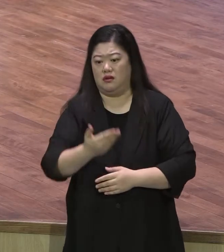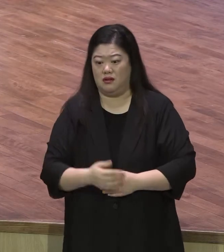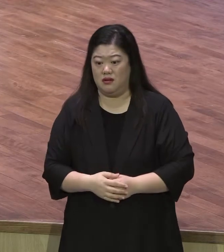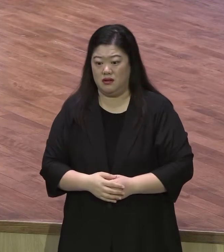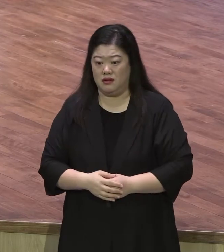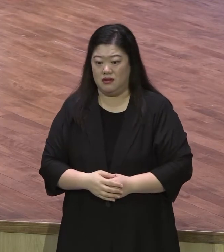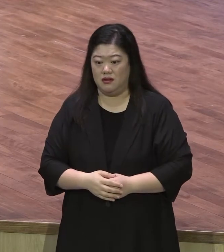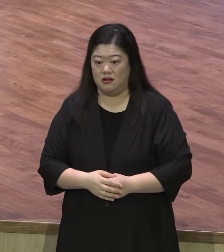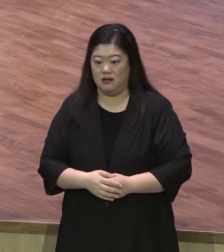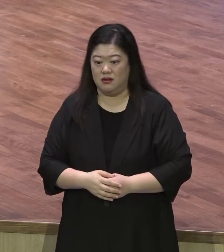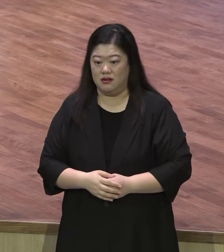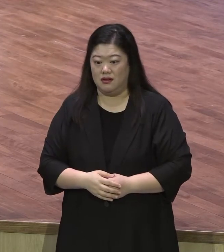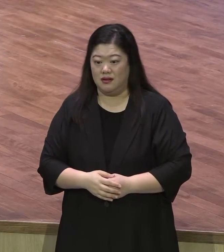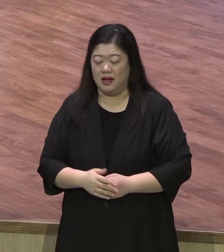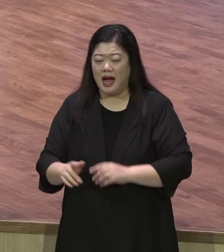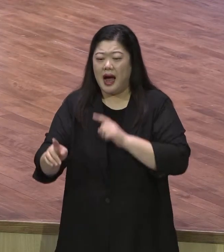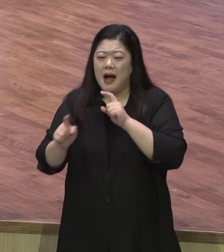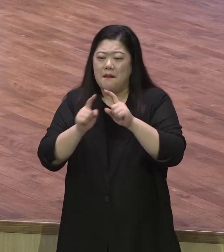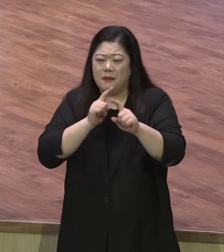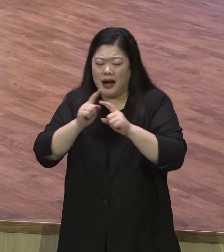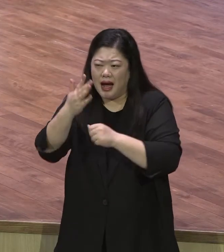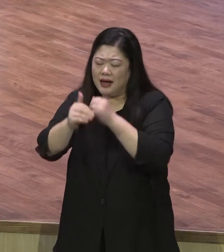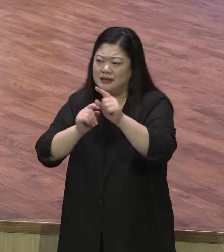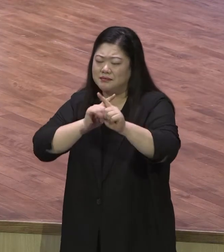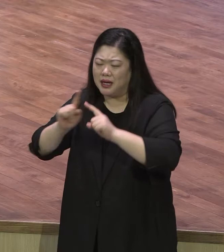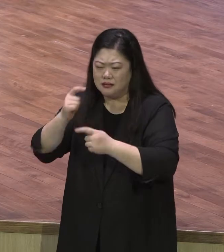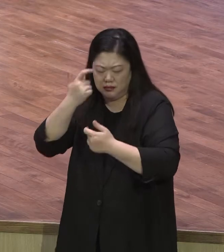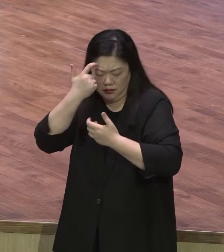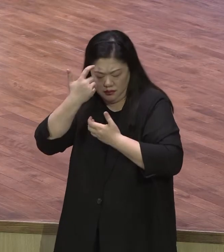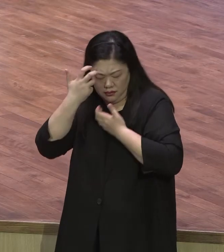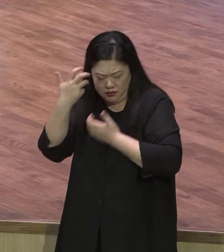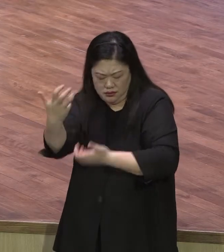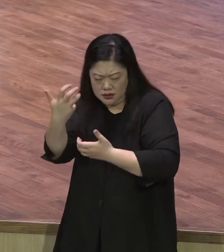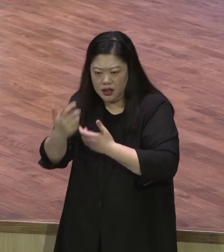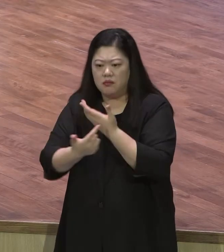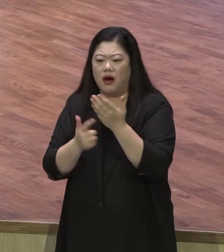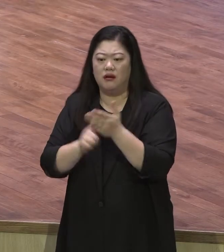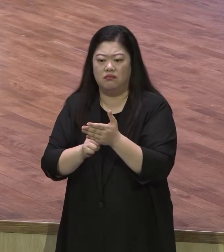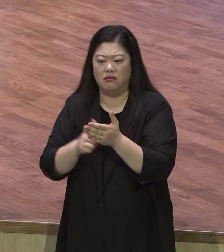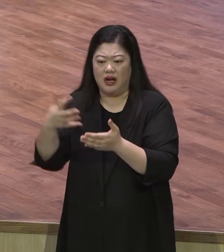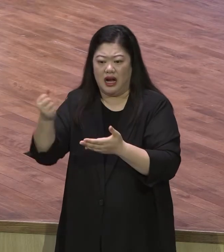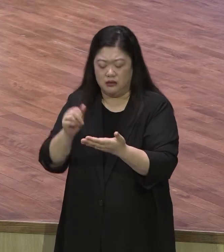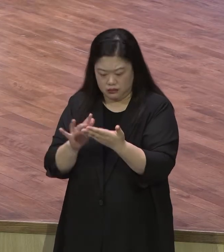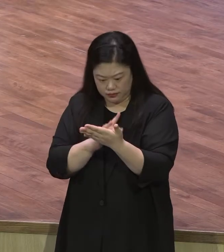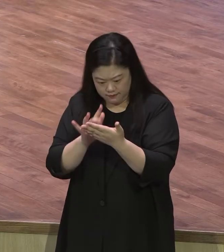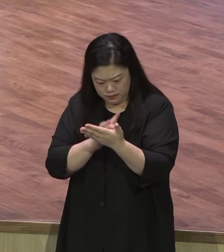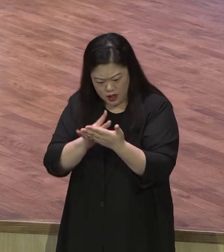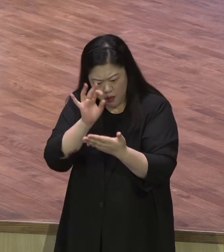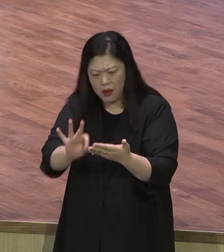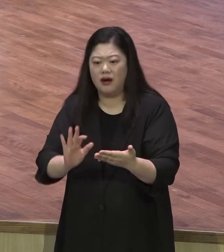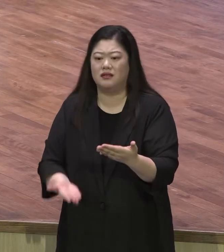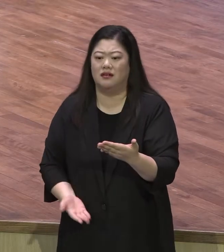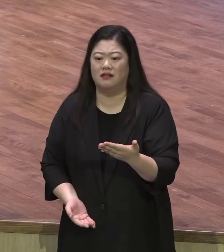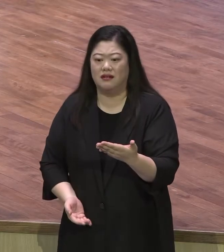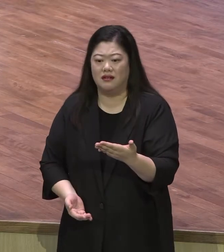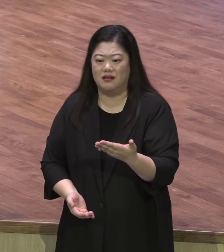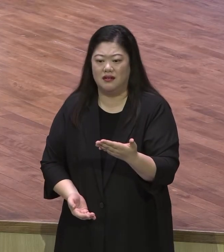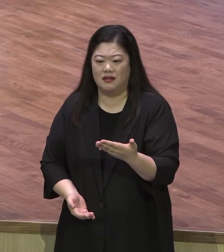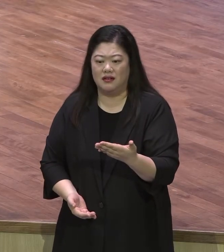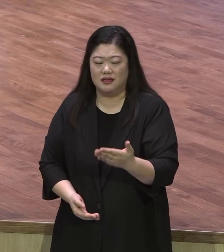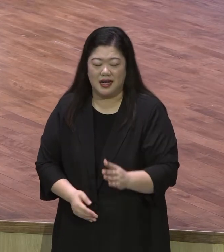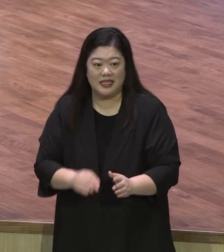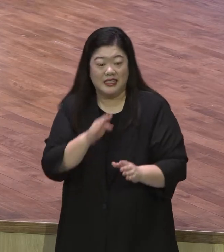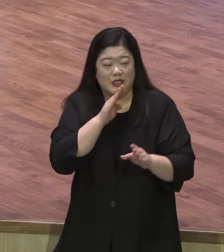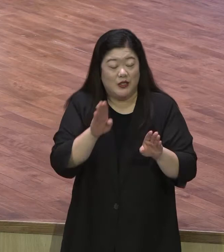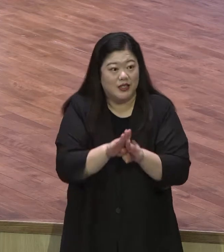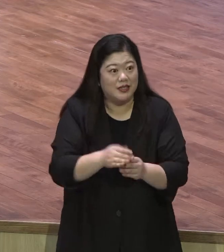말씀이 연언 없어요 하나님의 말씀밖에 우리를 변화시킬 능력이 없다고요 그래서 말씀을 듣고 또 듣고 또 들으시기